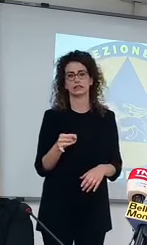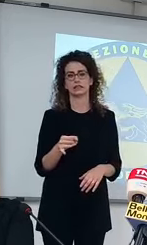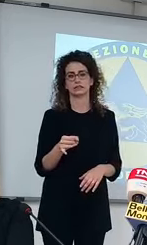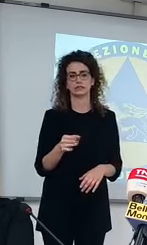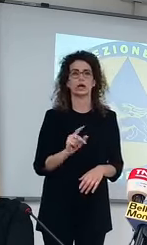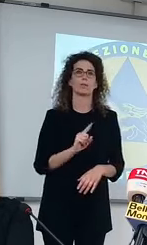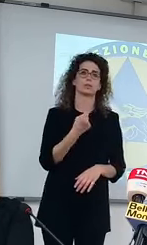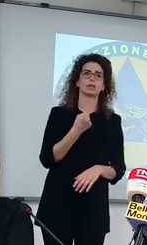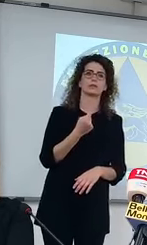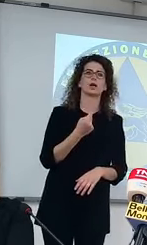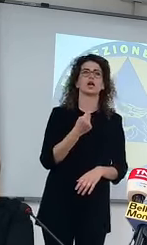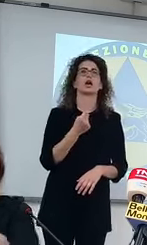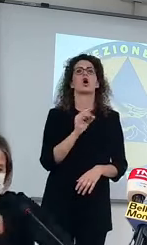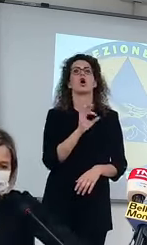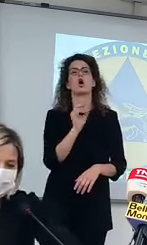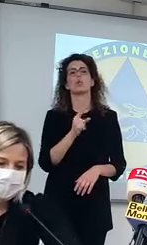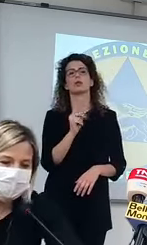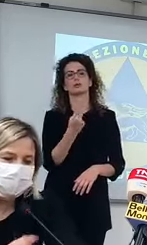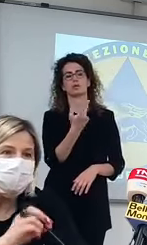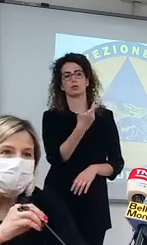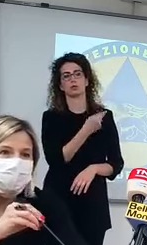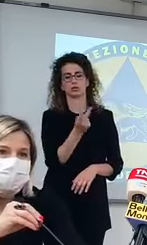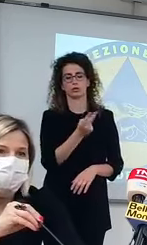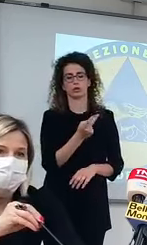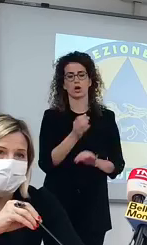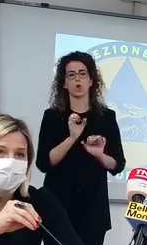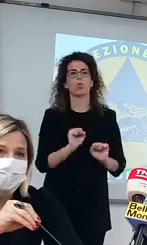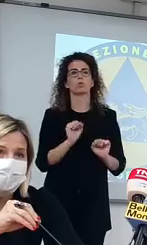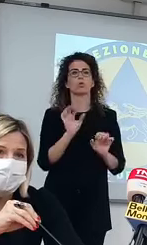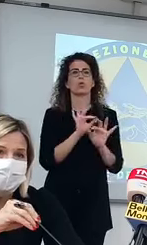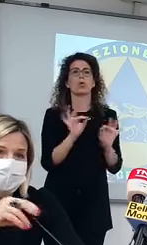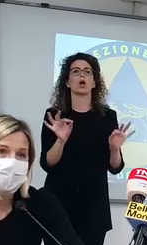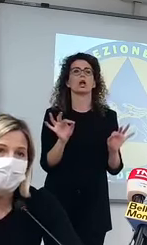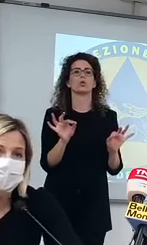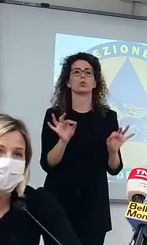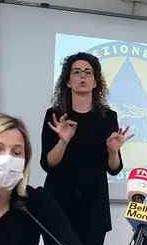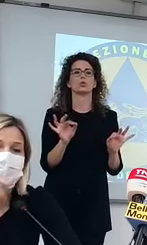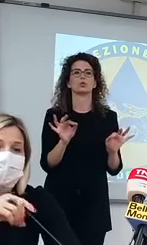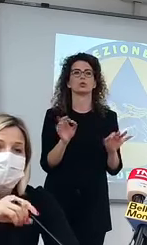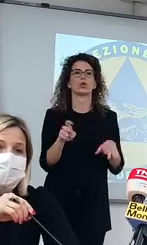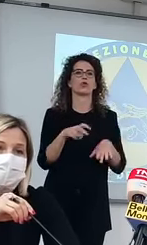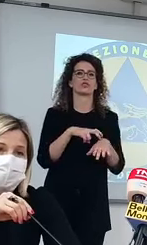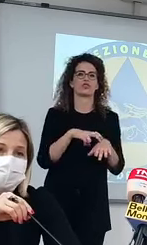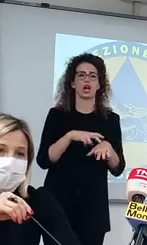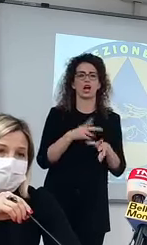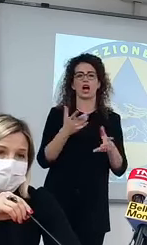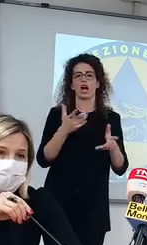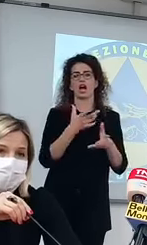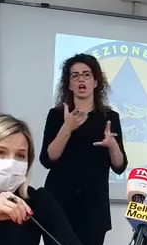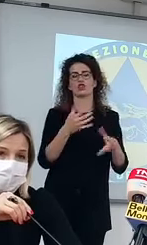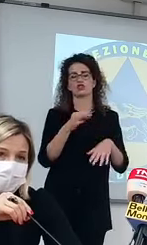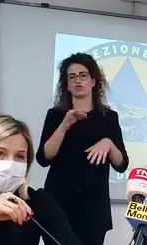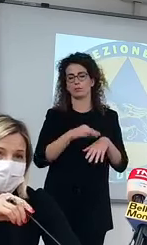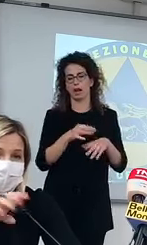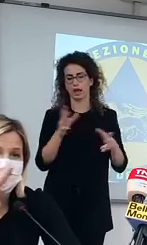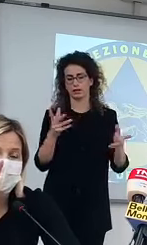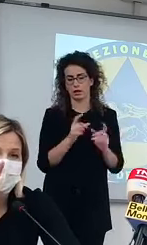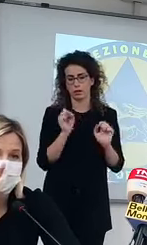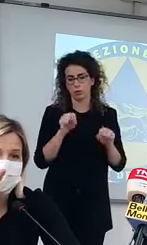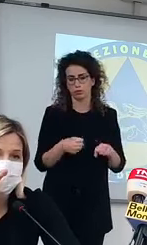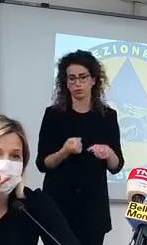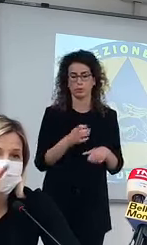o seconda dose, cioè può essere che qualcuno era un soggetto che era tra quelli con, non so, qualche patologia, eccetera.